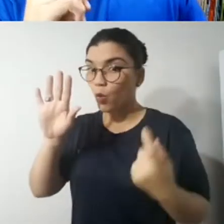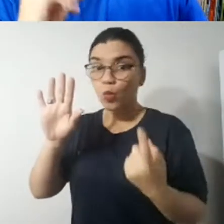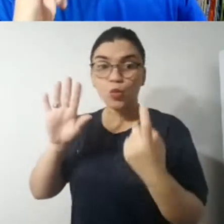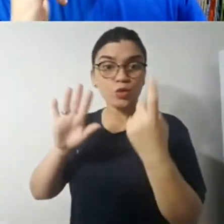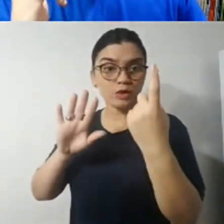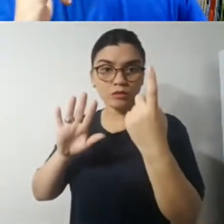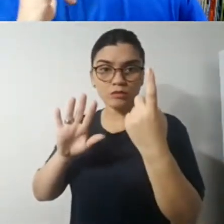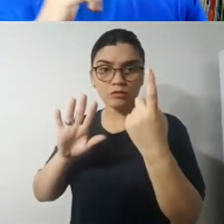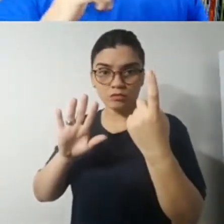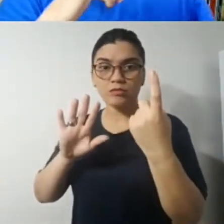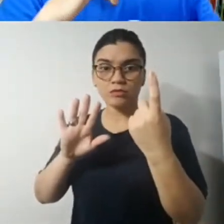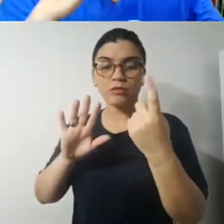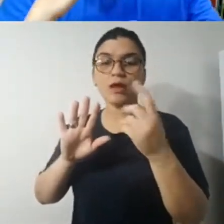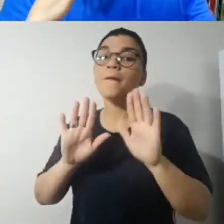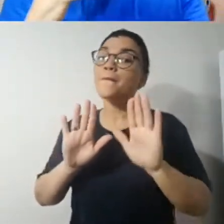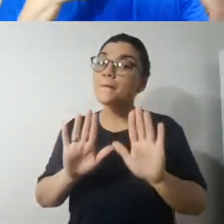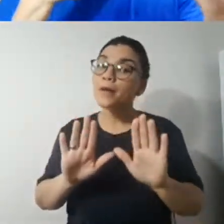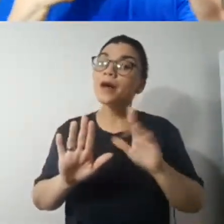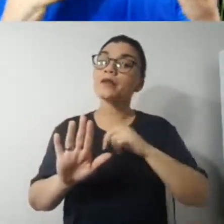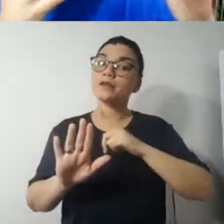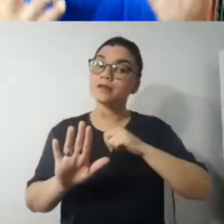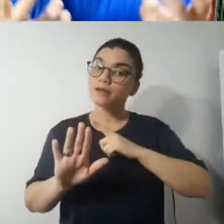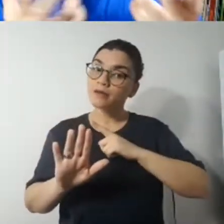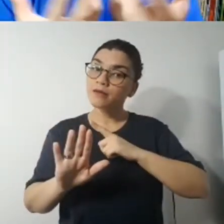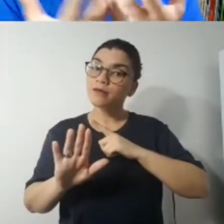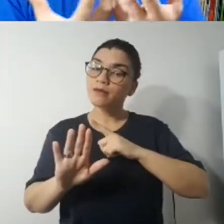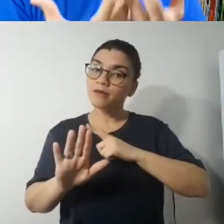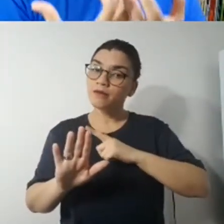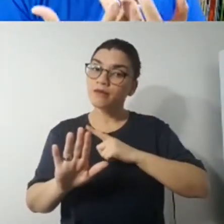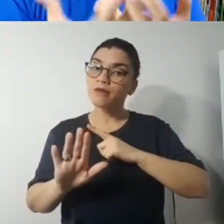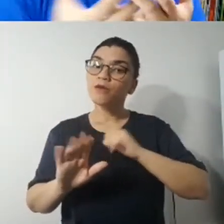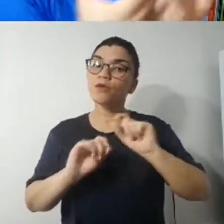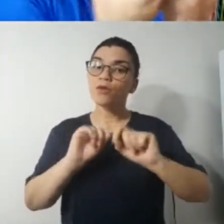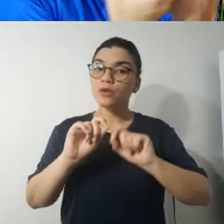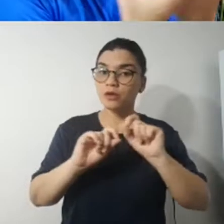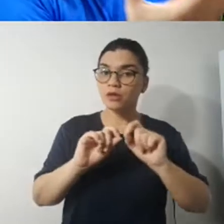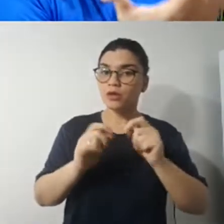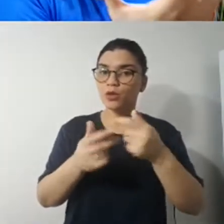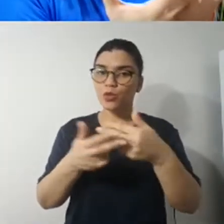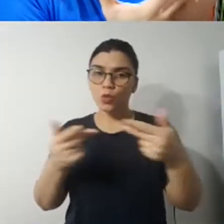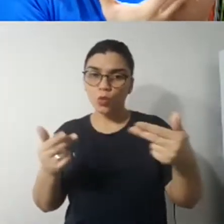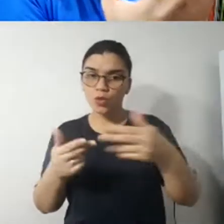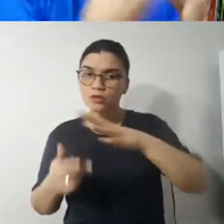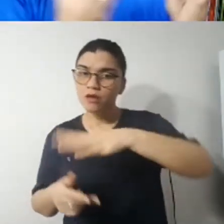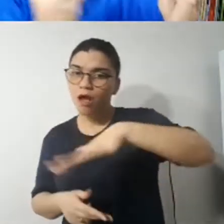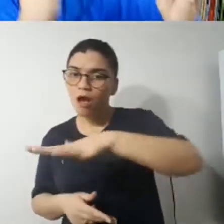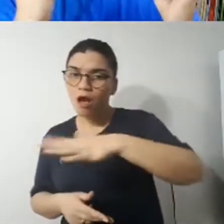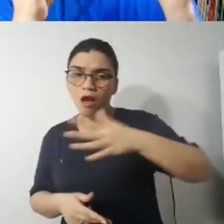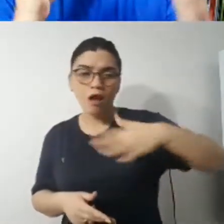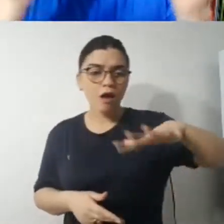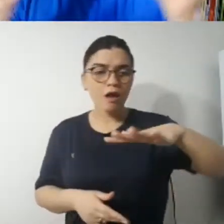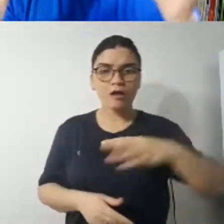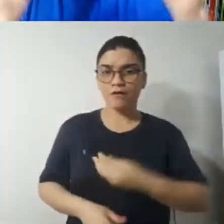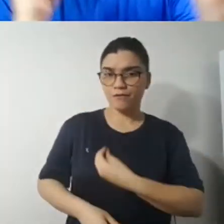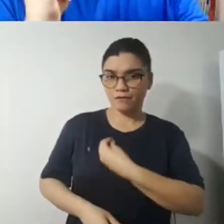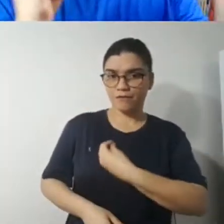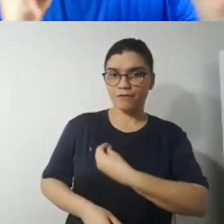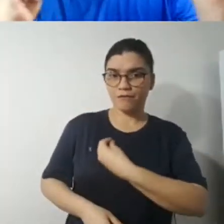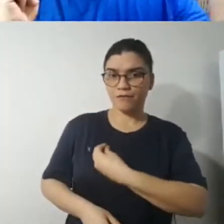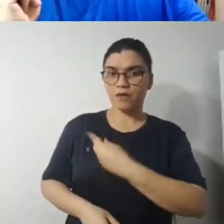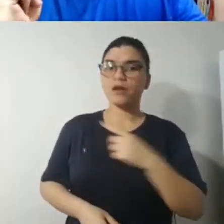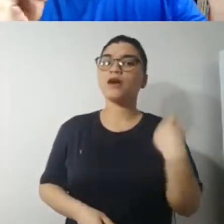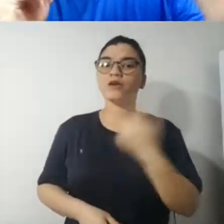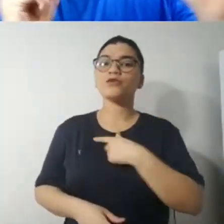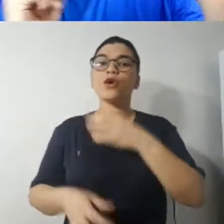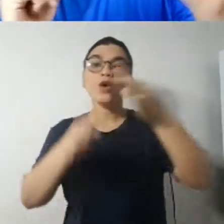No entanto, existem determinadas dimensões da nossa vida, áreas da nossa vida, que nós temos opiniões